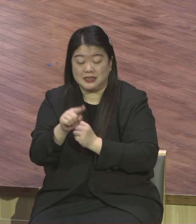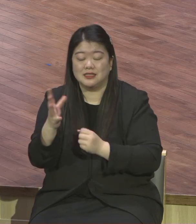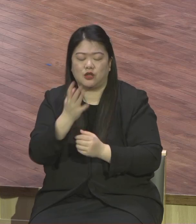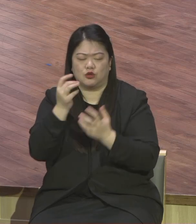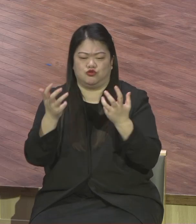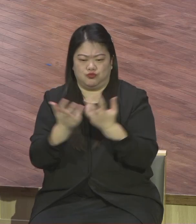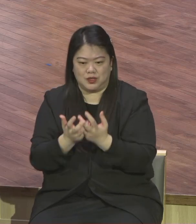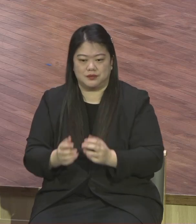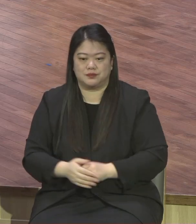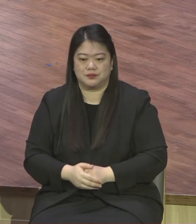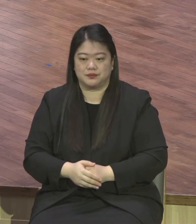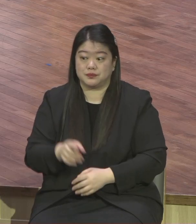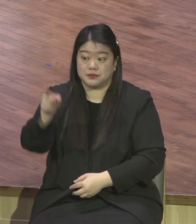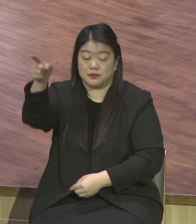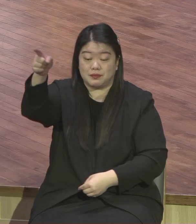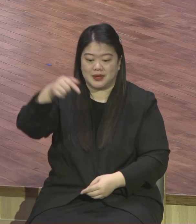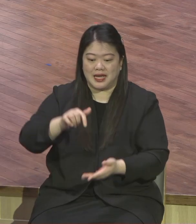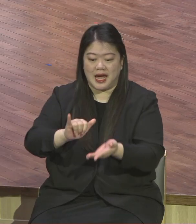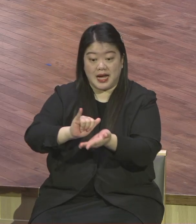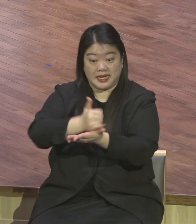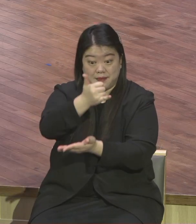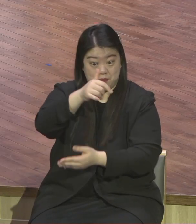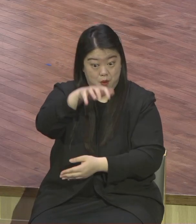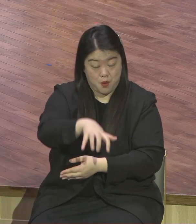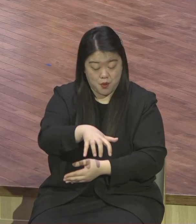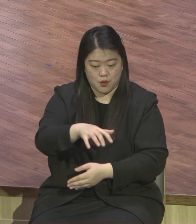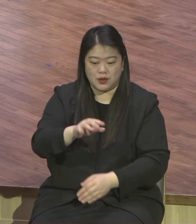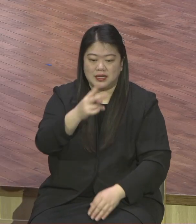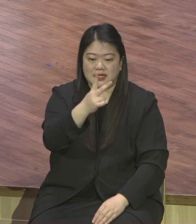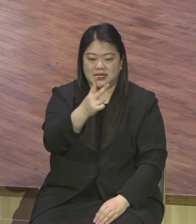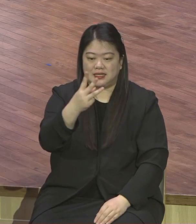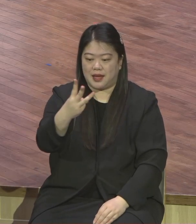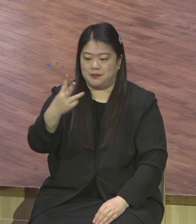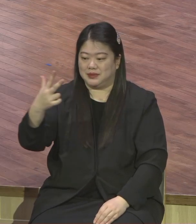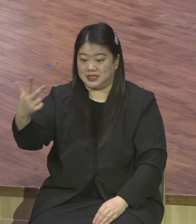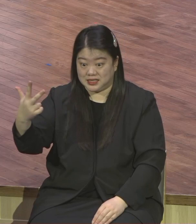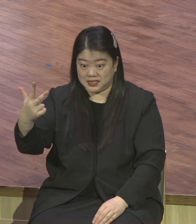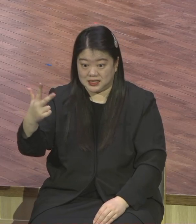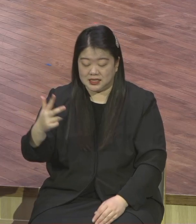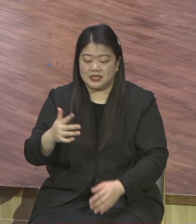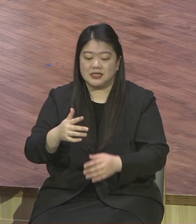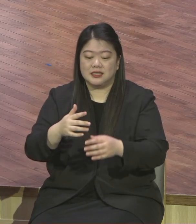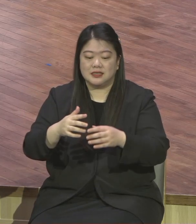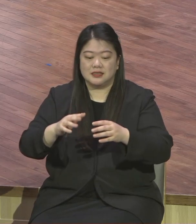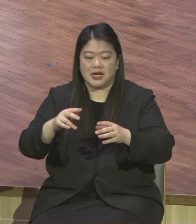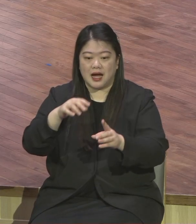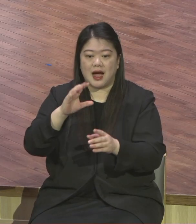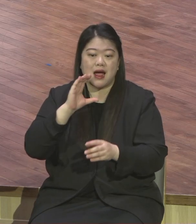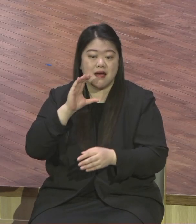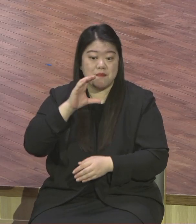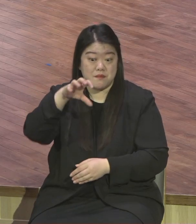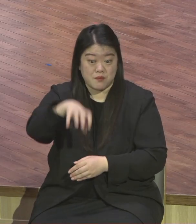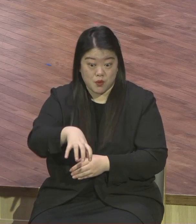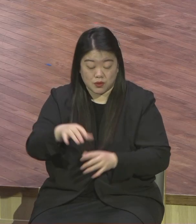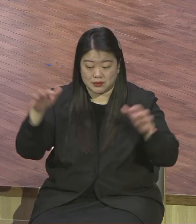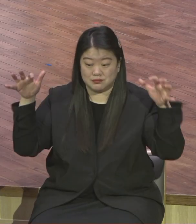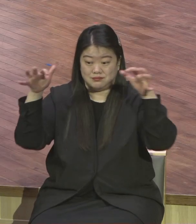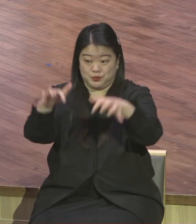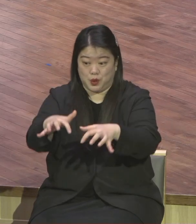237 드리라운지 김포에 가서 캠프한다. 매일 가서 캠프한다. 성령 충만입니다.